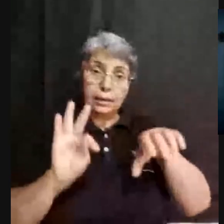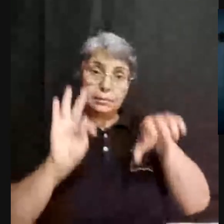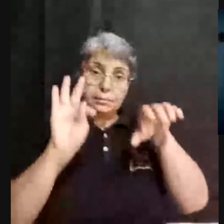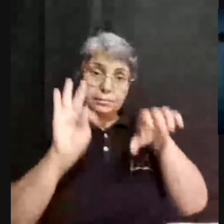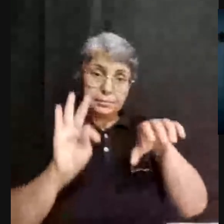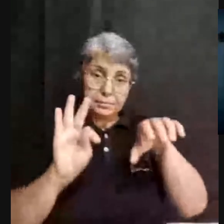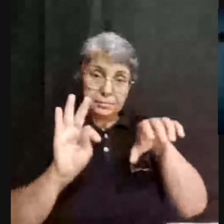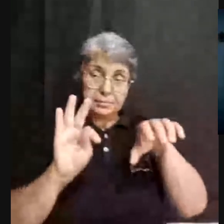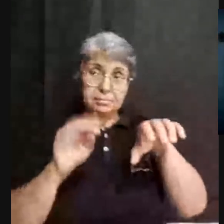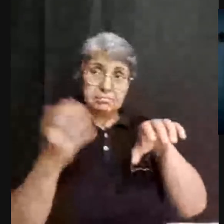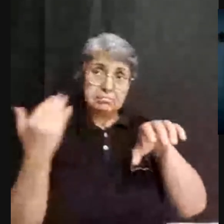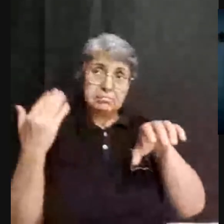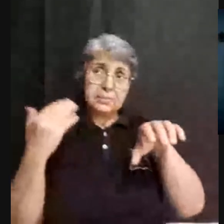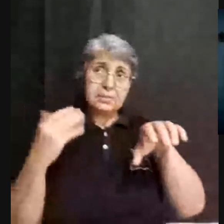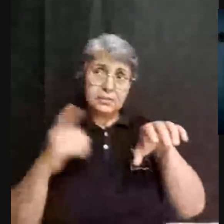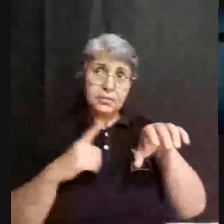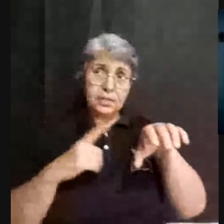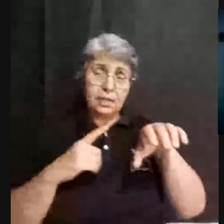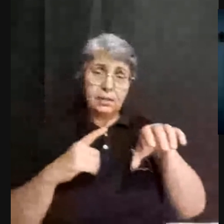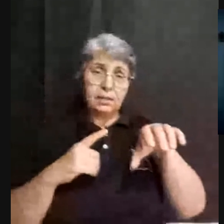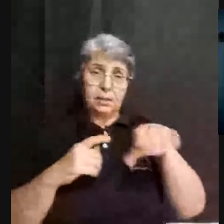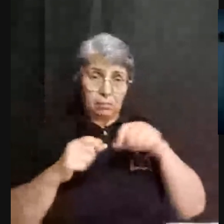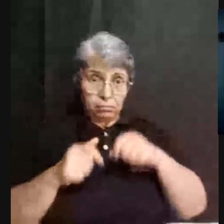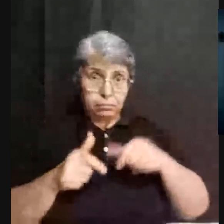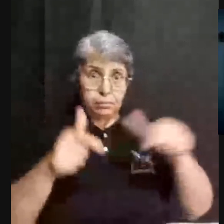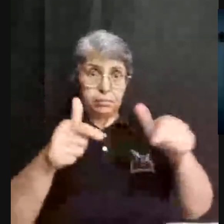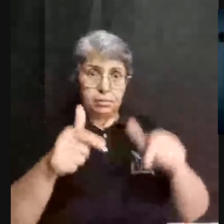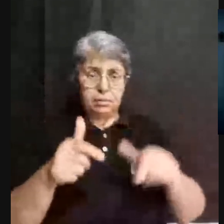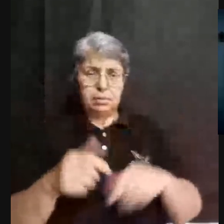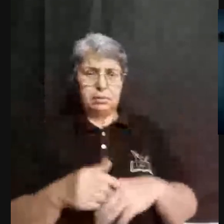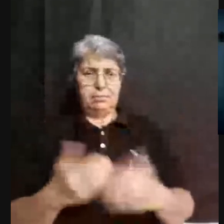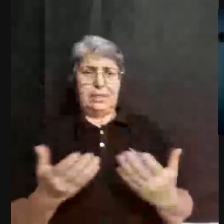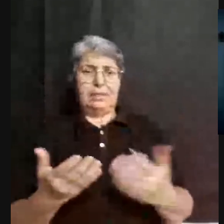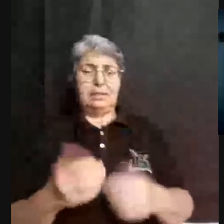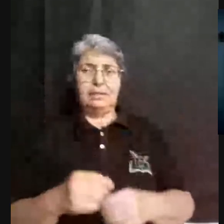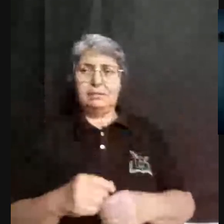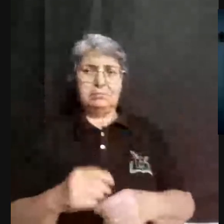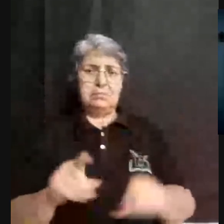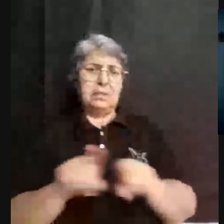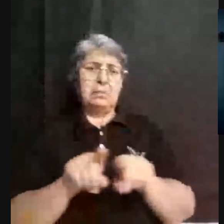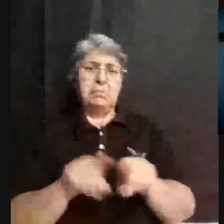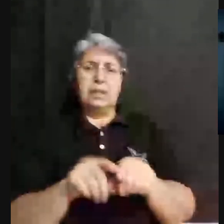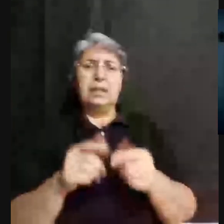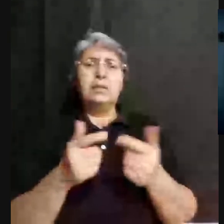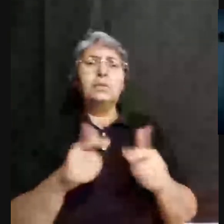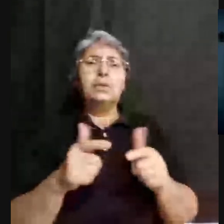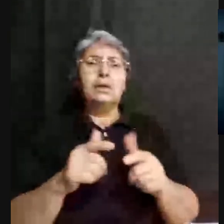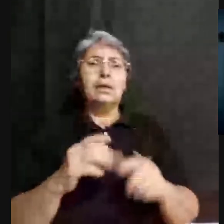não é suficiente para retardar a obra. Quer dizer que a incredulidade do povo de Deus